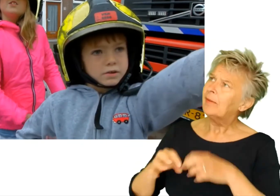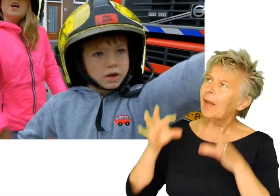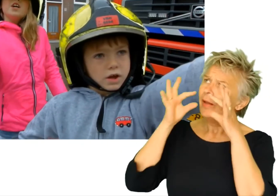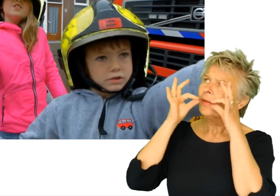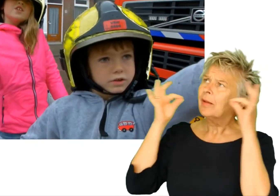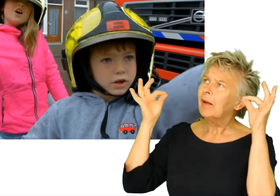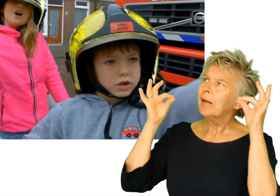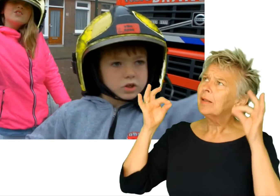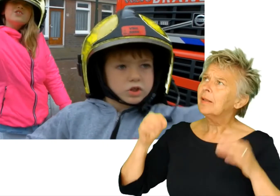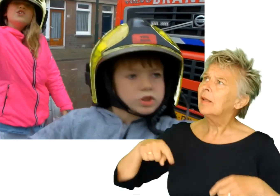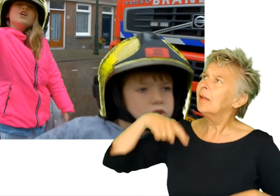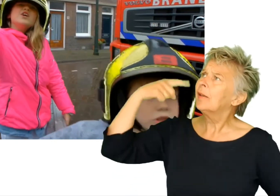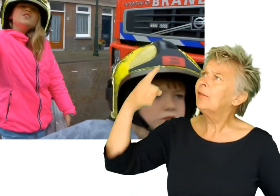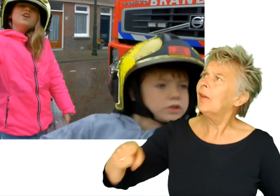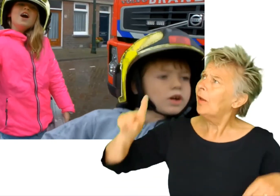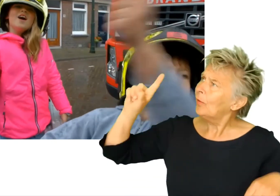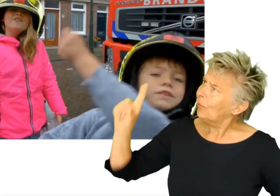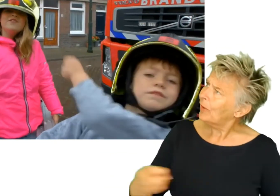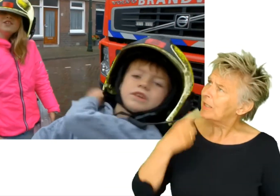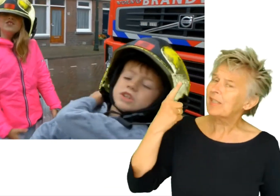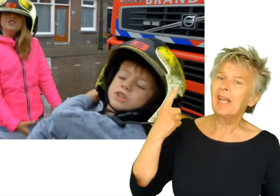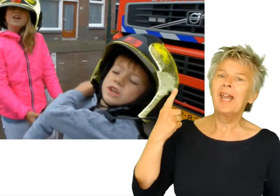dat kastje dan weer snel.